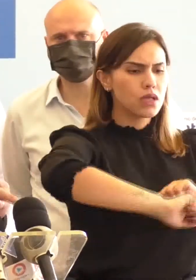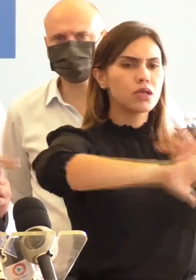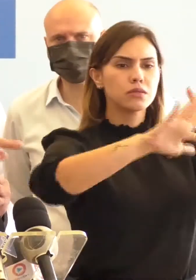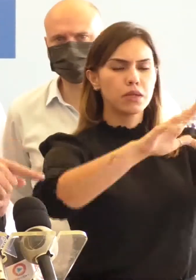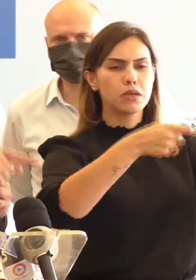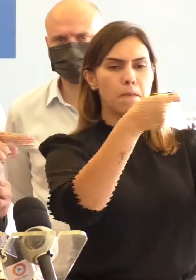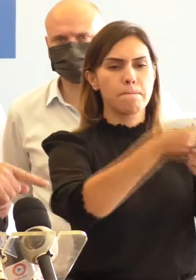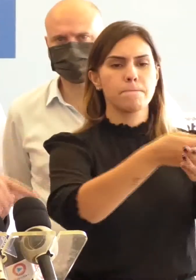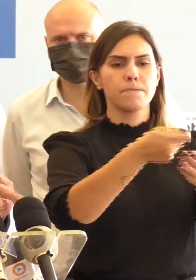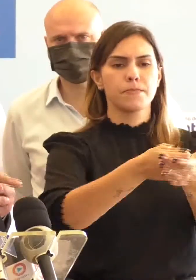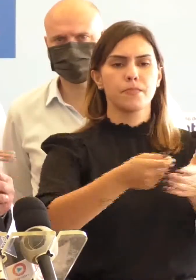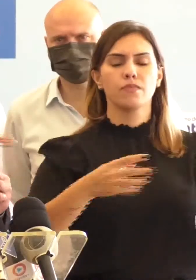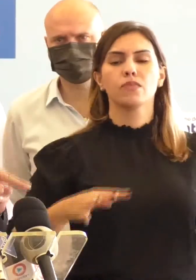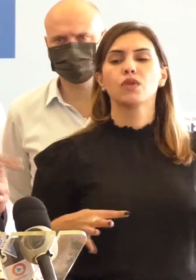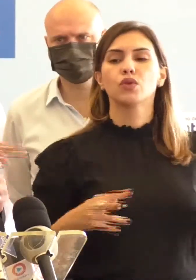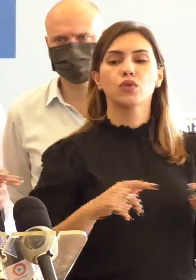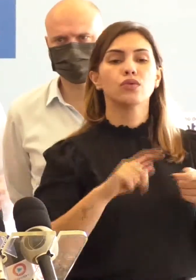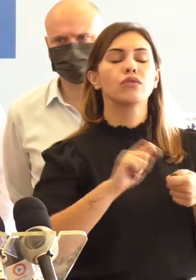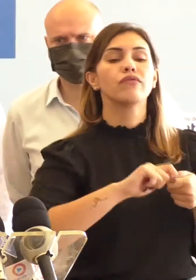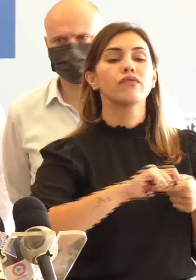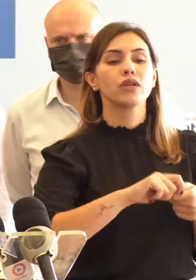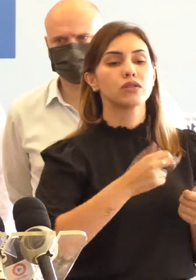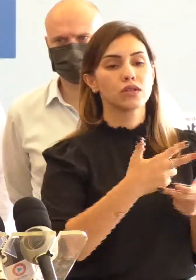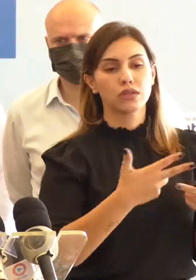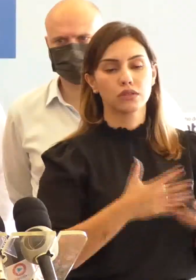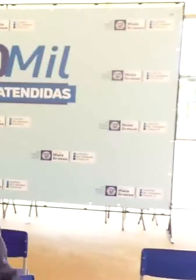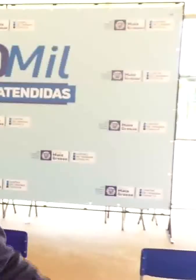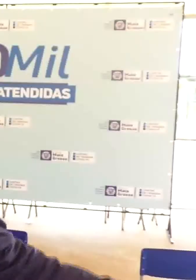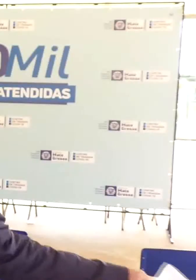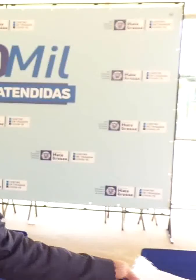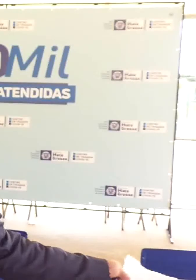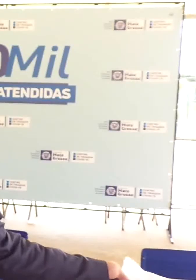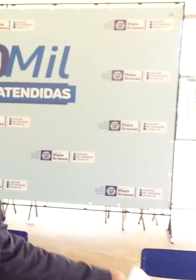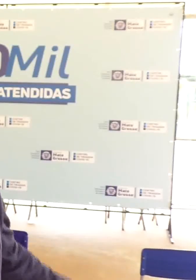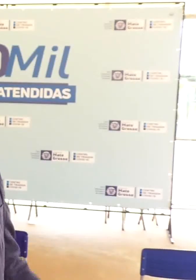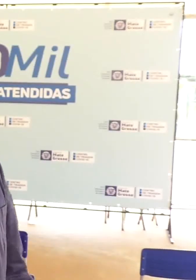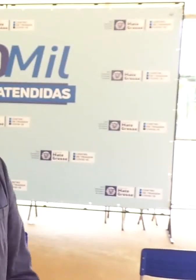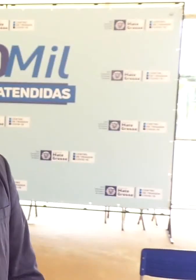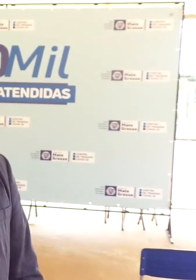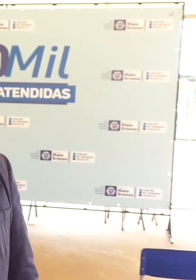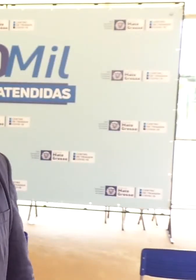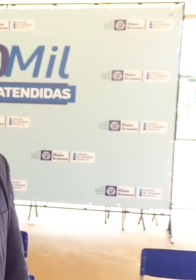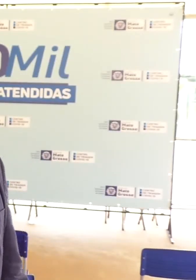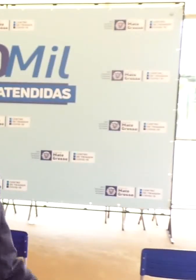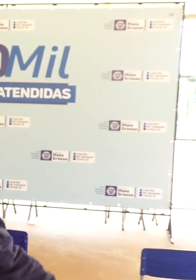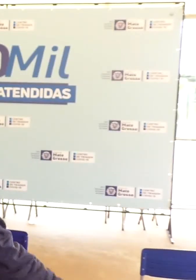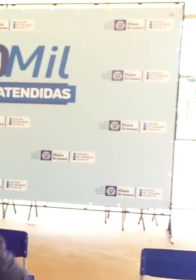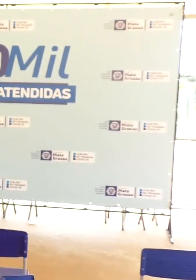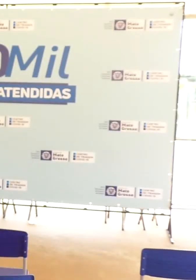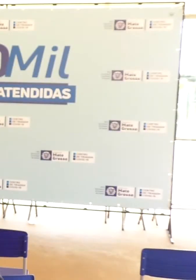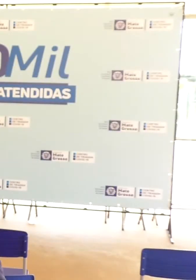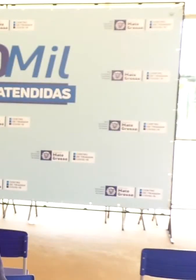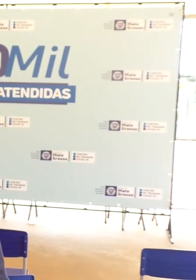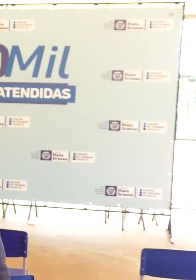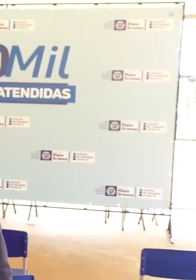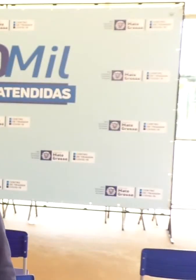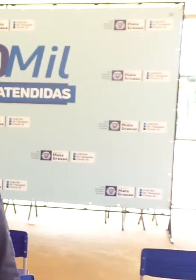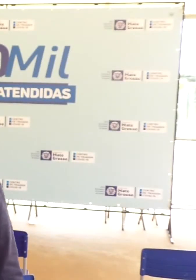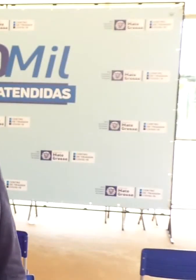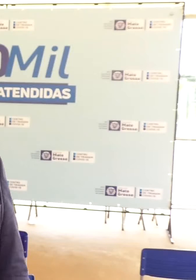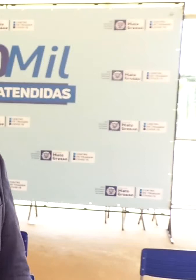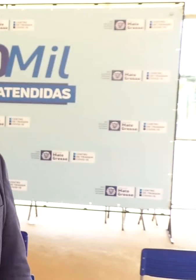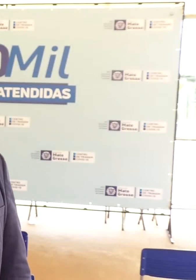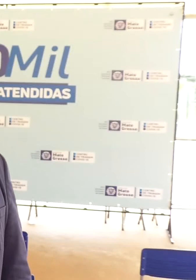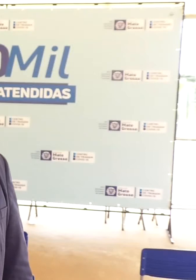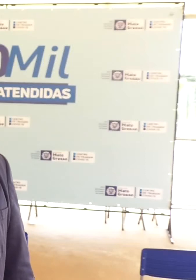puna quem realmente fez esse tipo de atitude. O governador Mauro Mendes, durante uma solenidade aqui no centro de